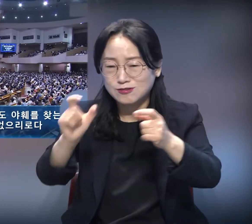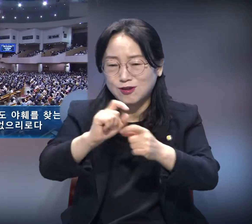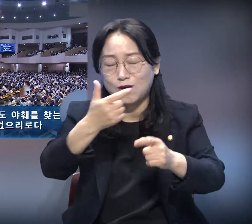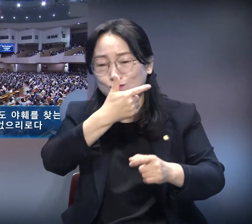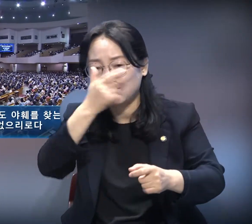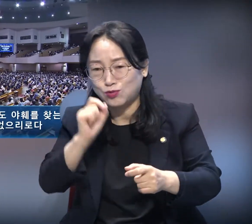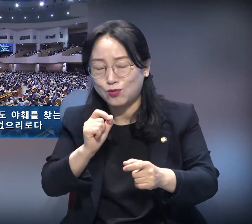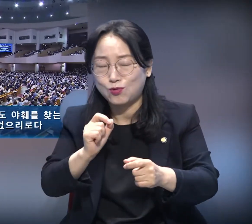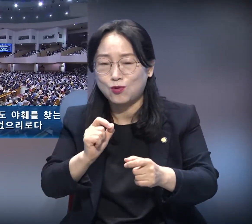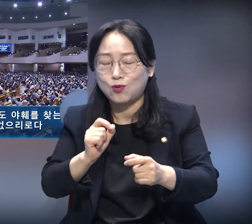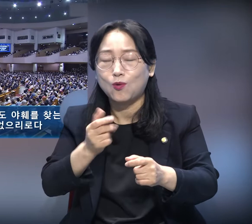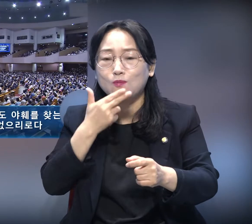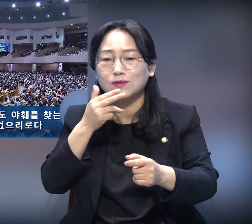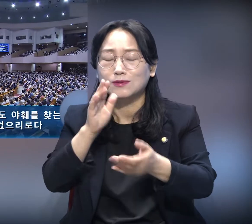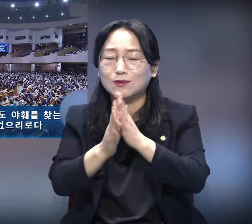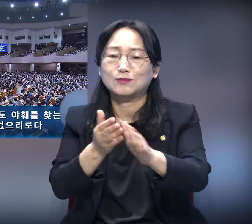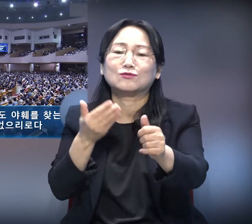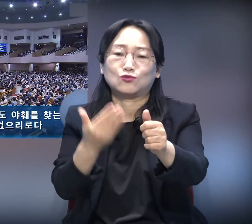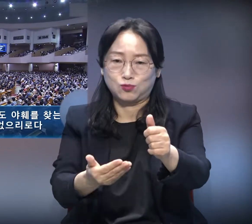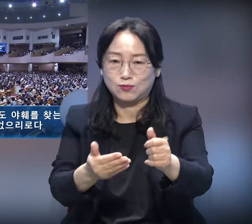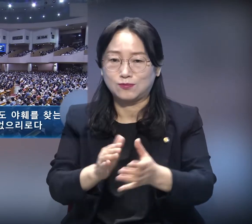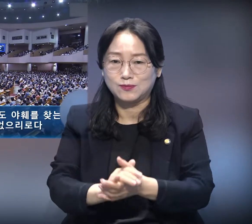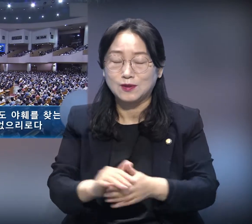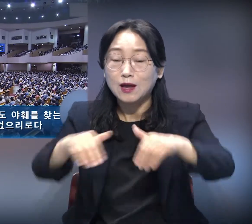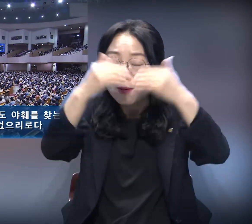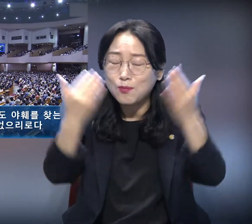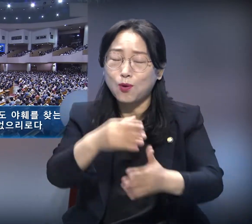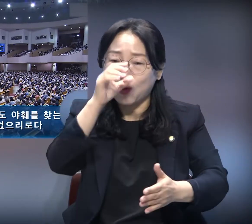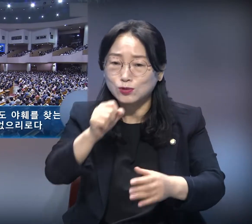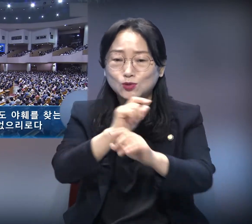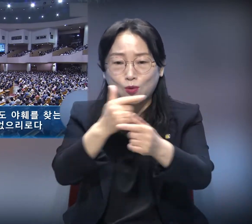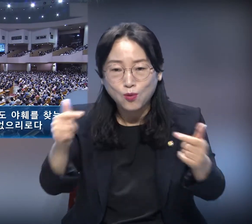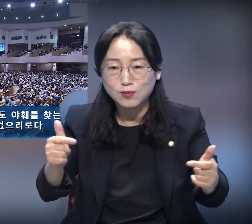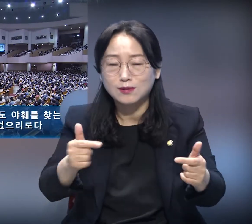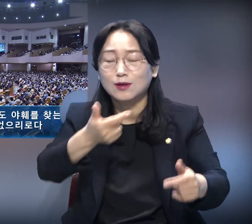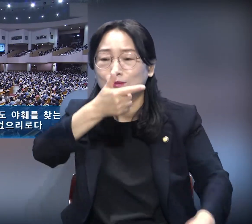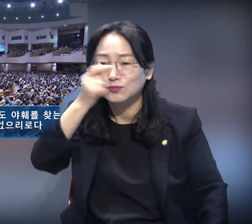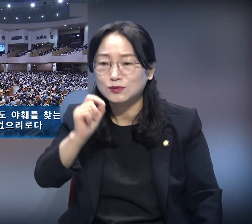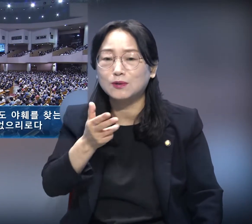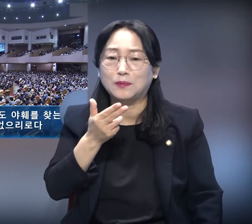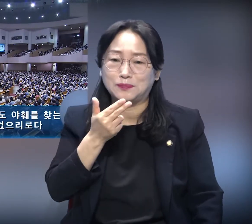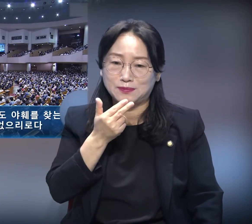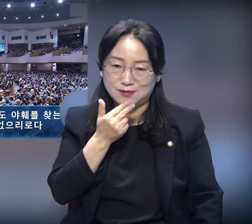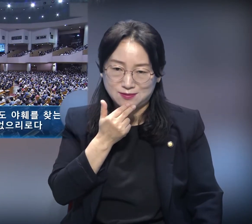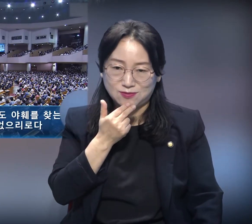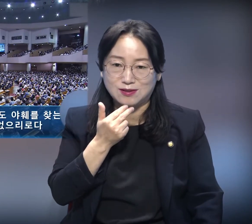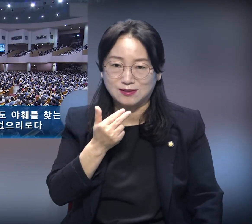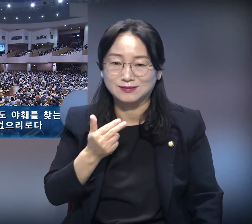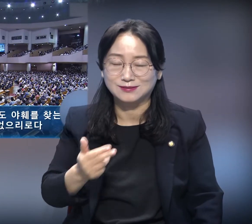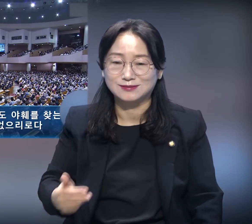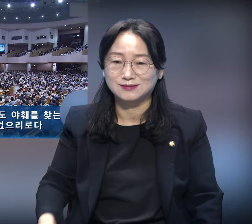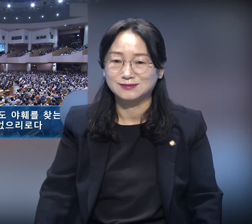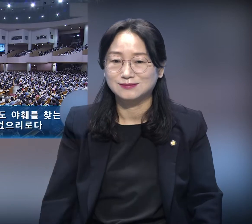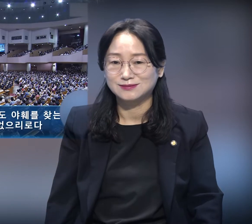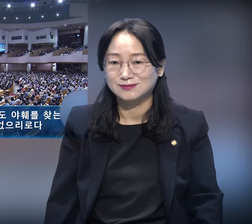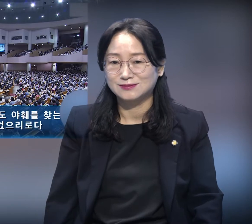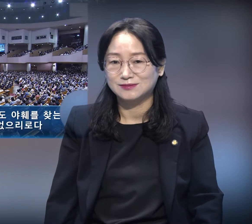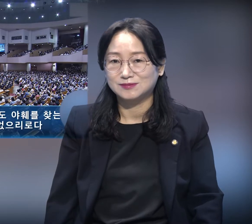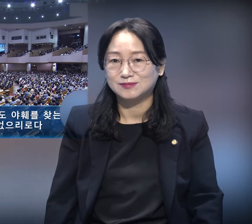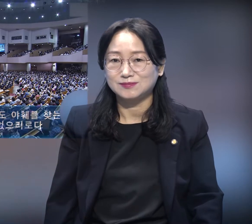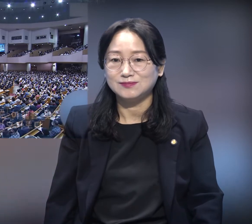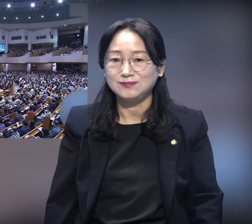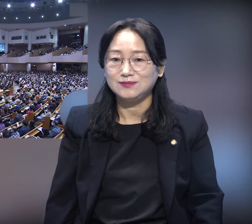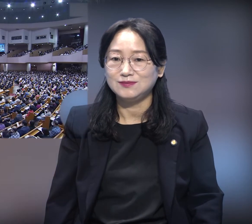부족함이 없으리로다. 모든 좋은 것에 부족함이 없으리로다.